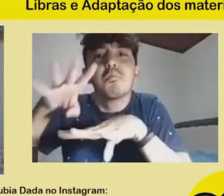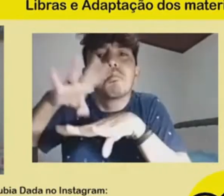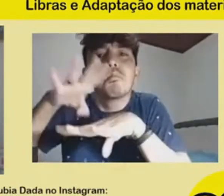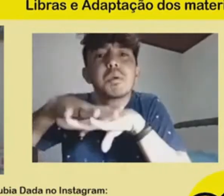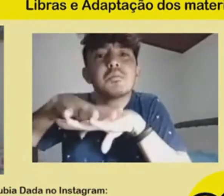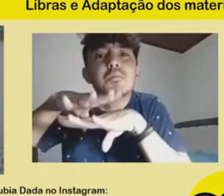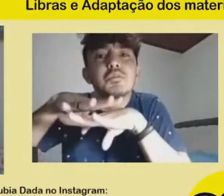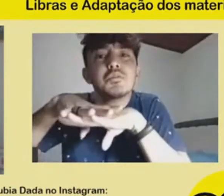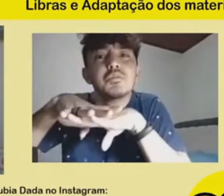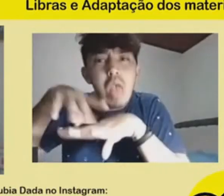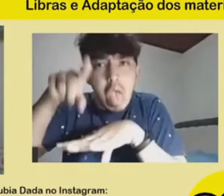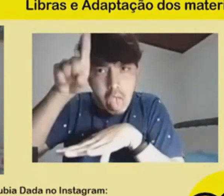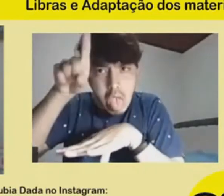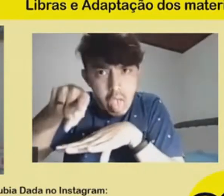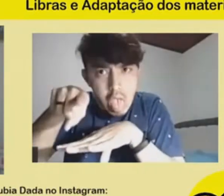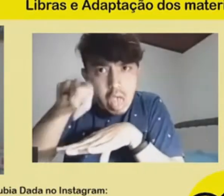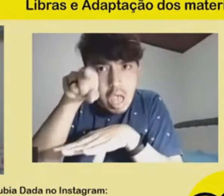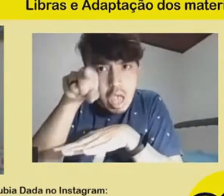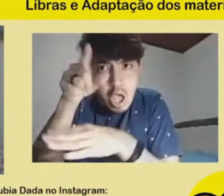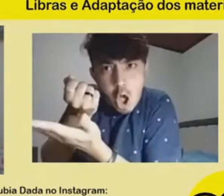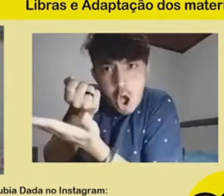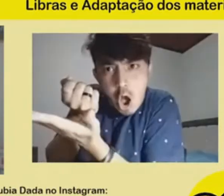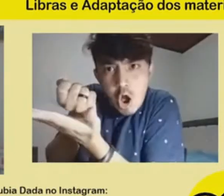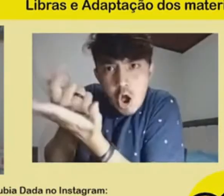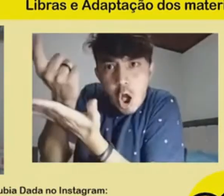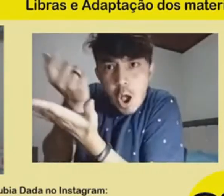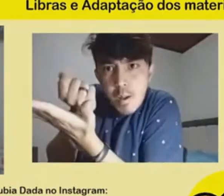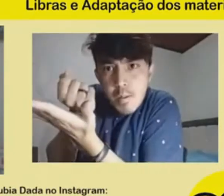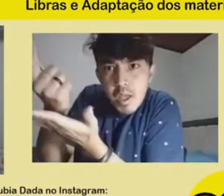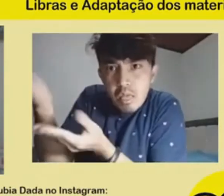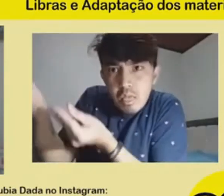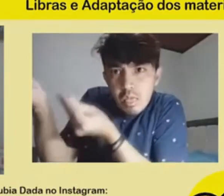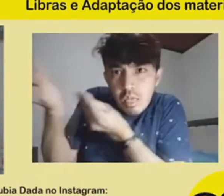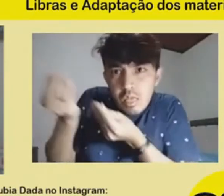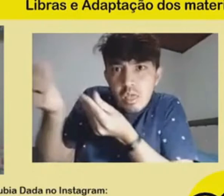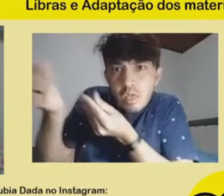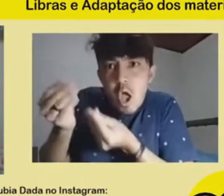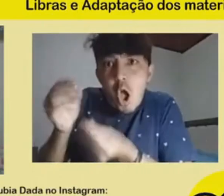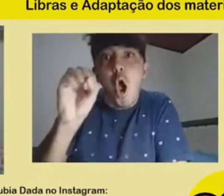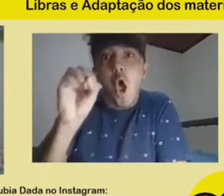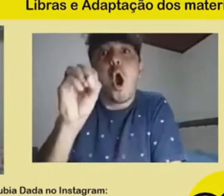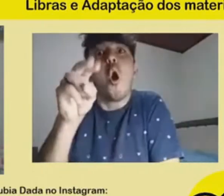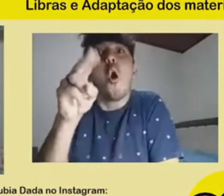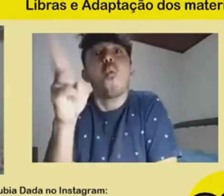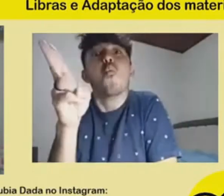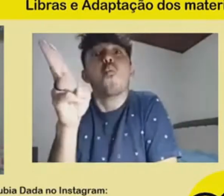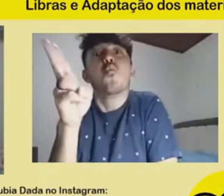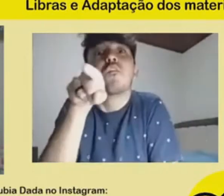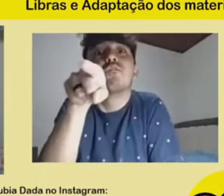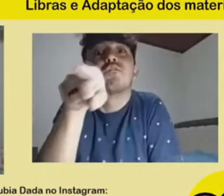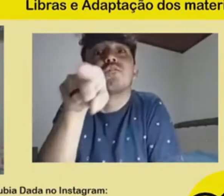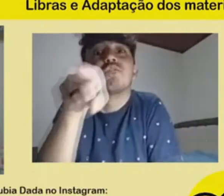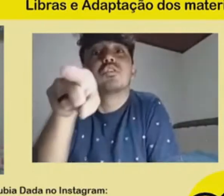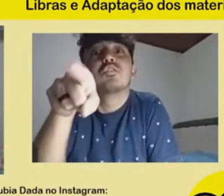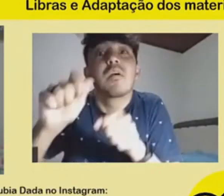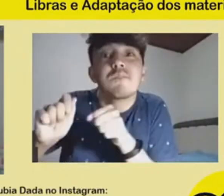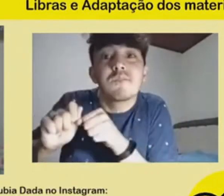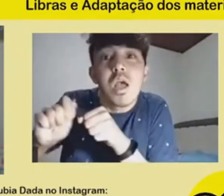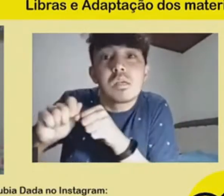como que a professora consegue esses materiais para o ensino de matemática? A professora